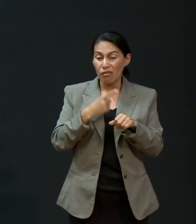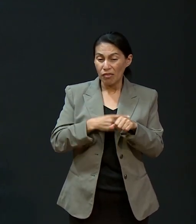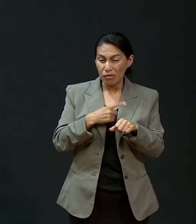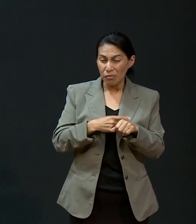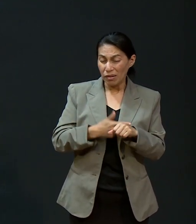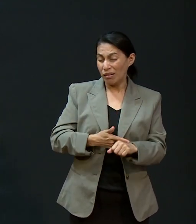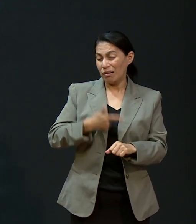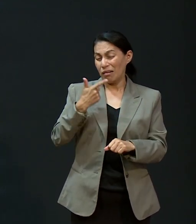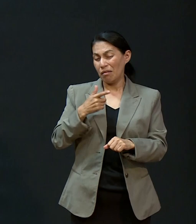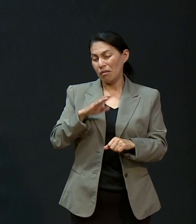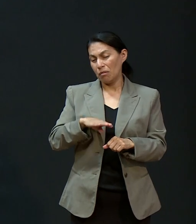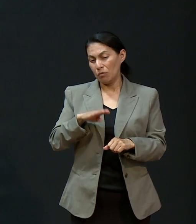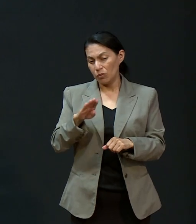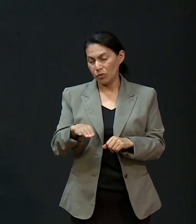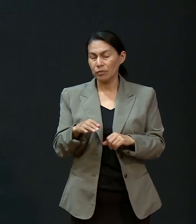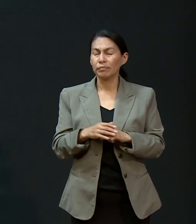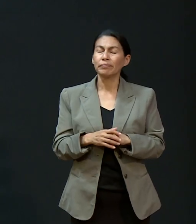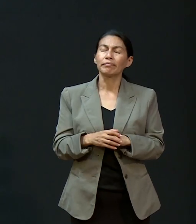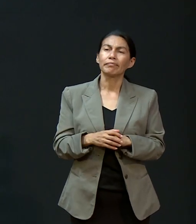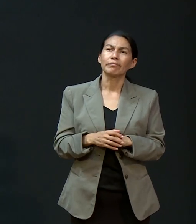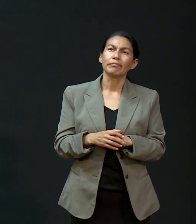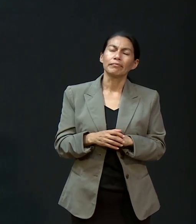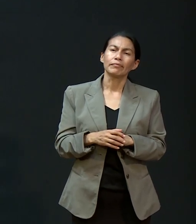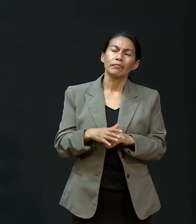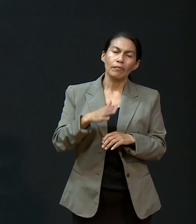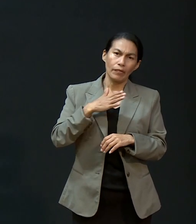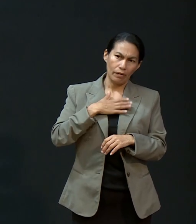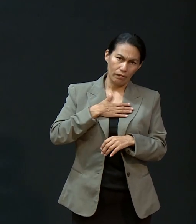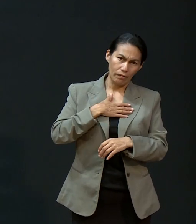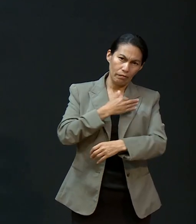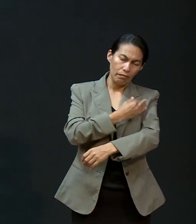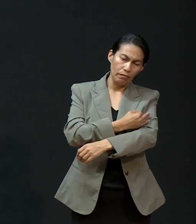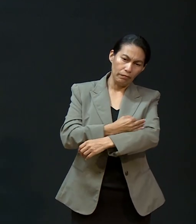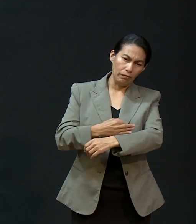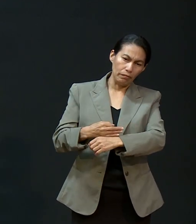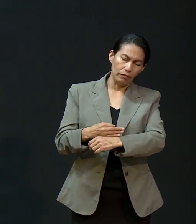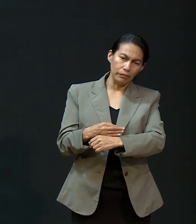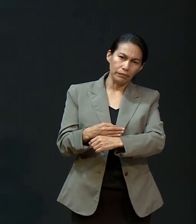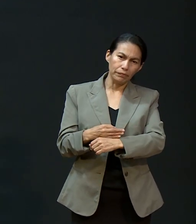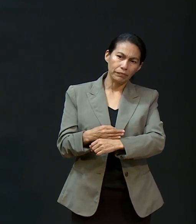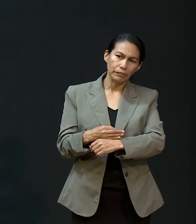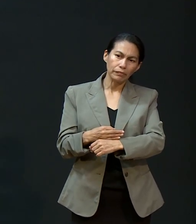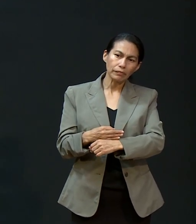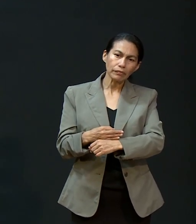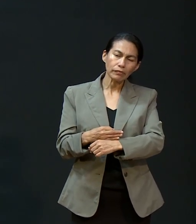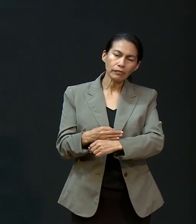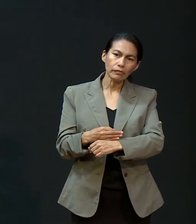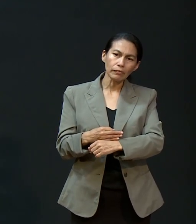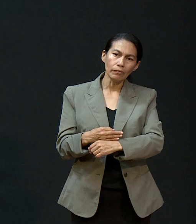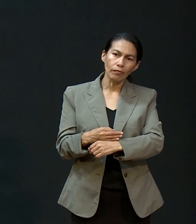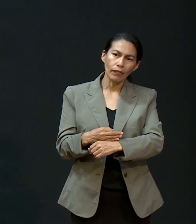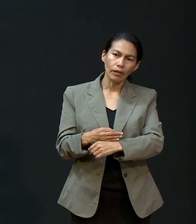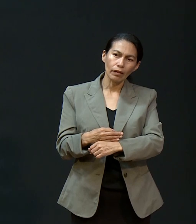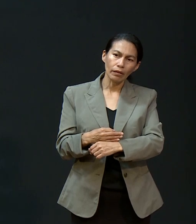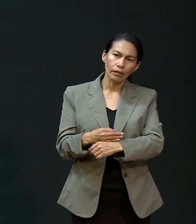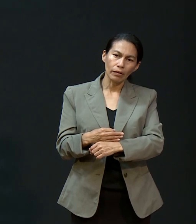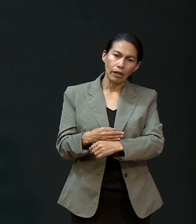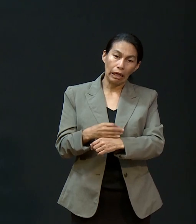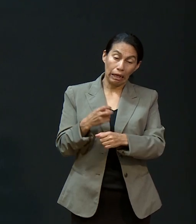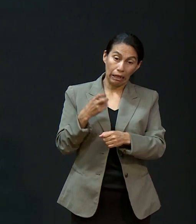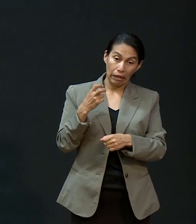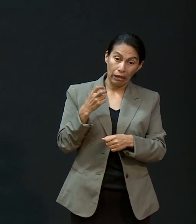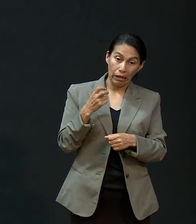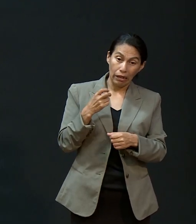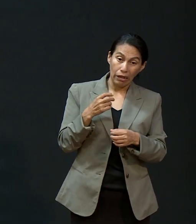lo que pasó durante ese día. Mi familia, durante la enfermedad,